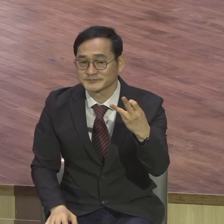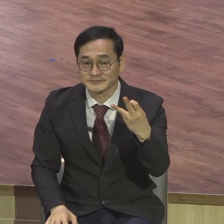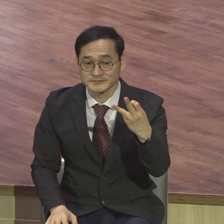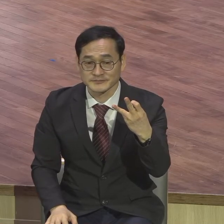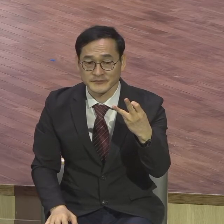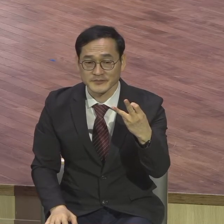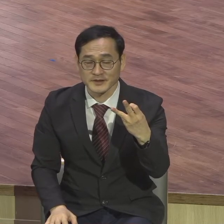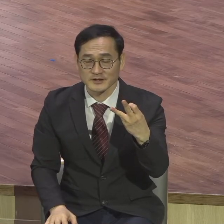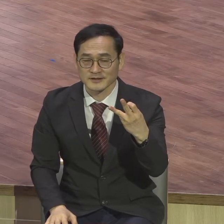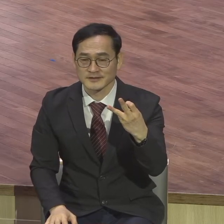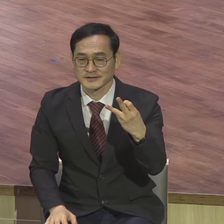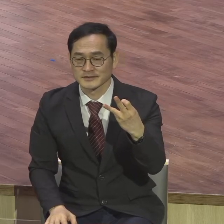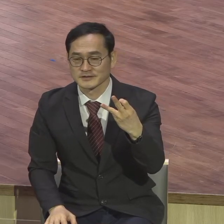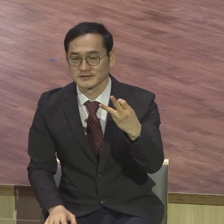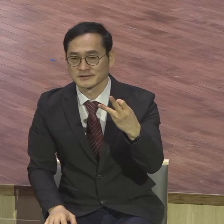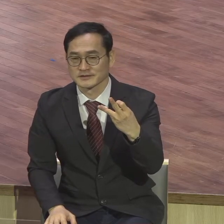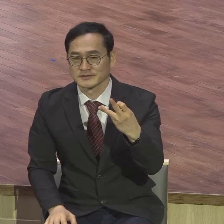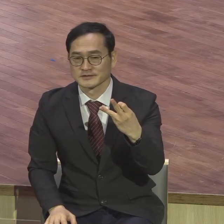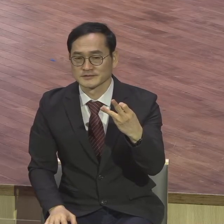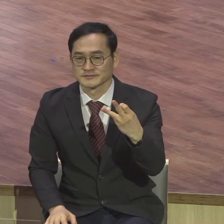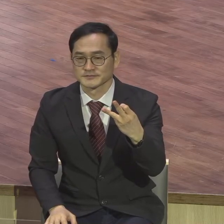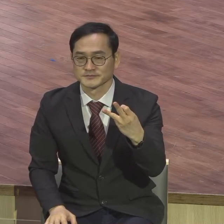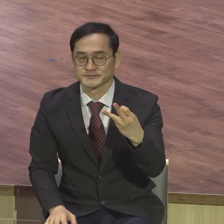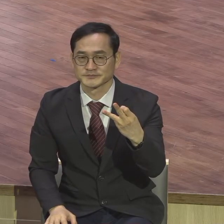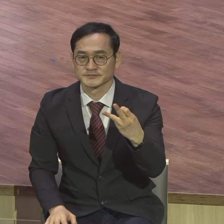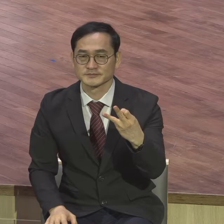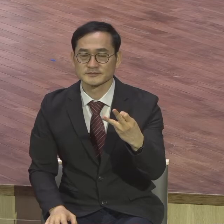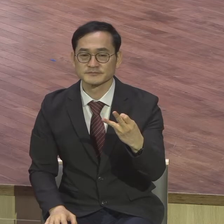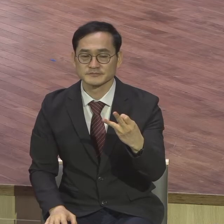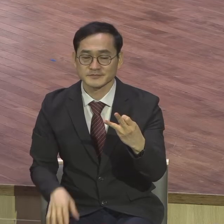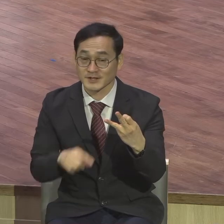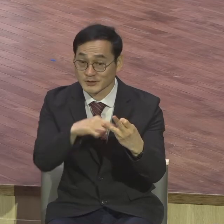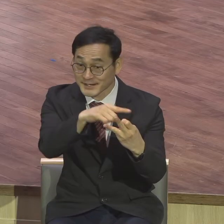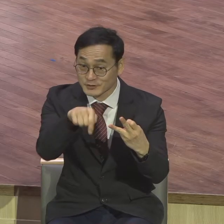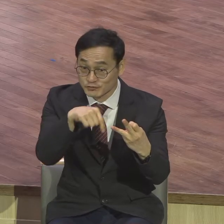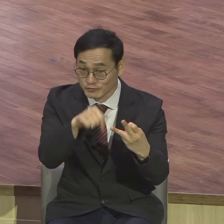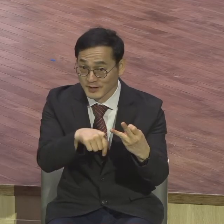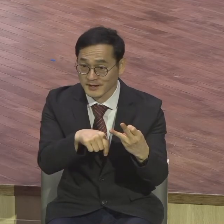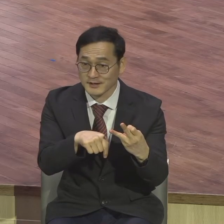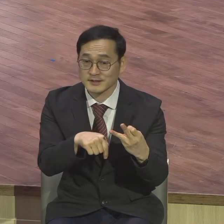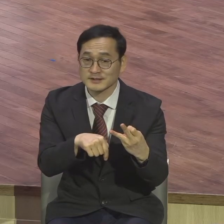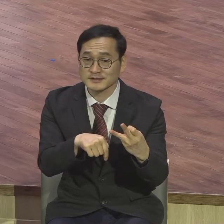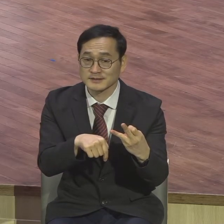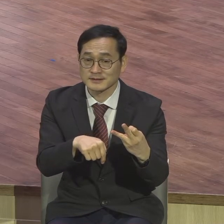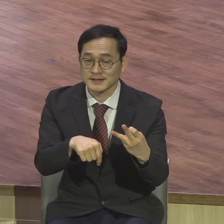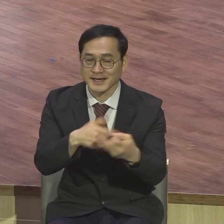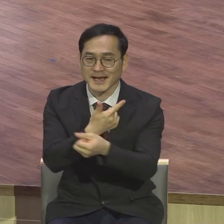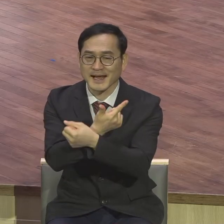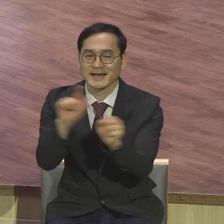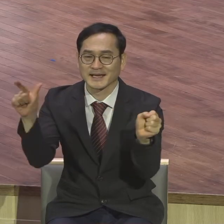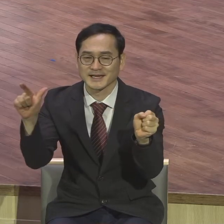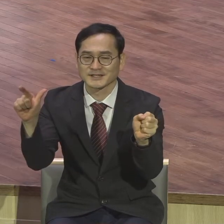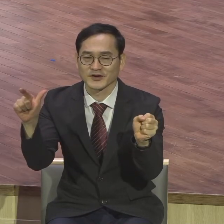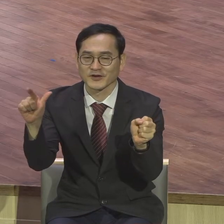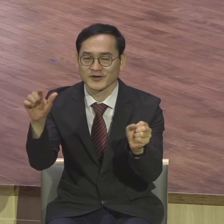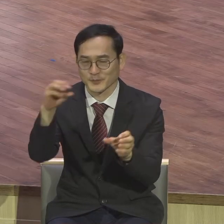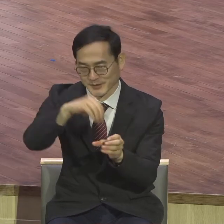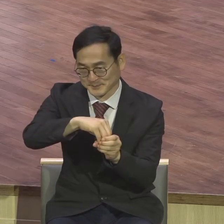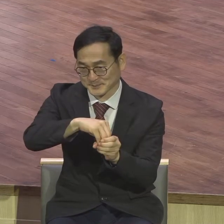이 13권의 서신서가 펼쳐지고 있는데 그 가운데 하나가 갈라디아서입니다.